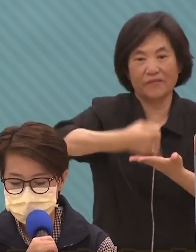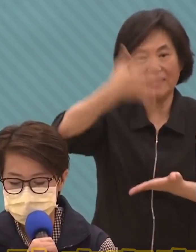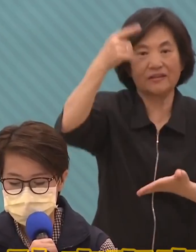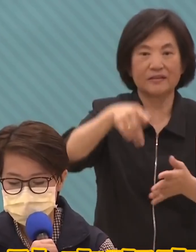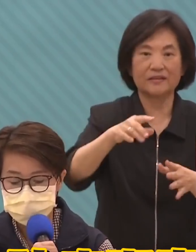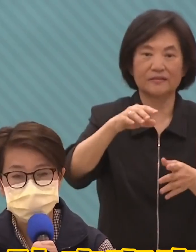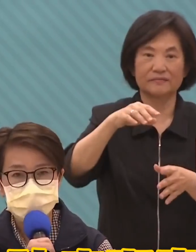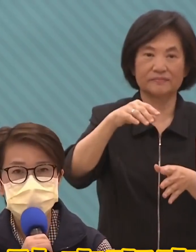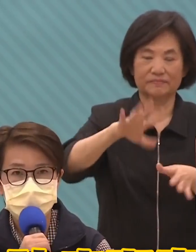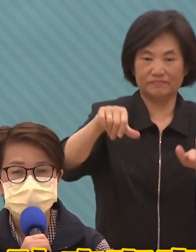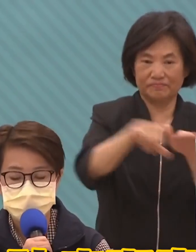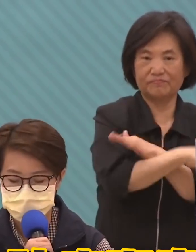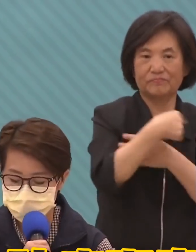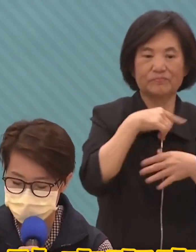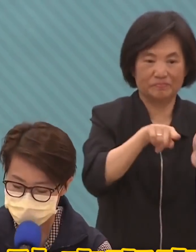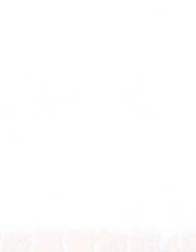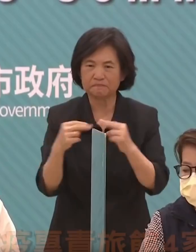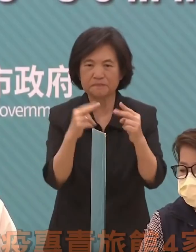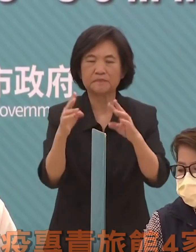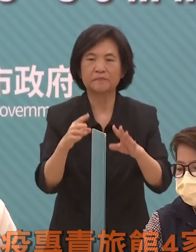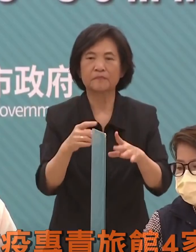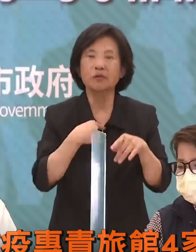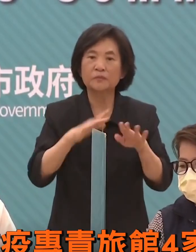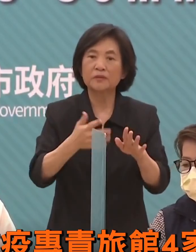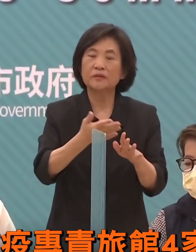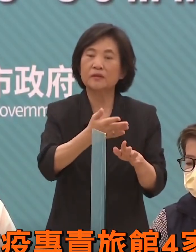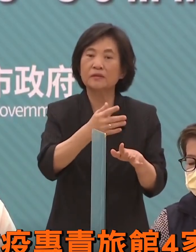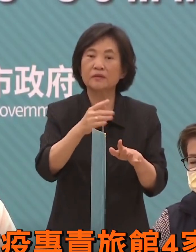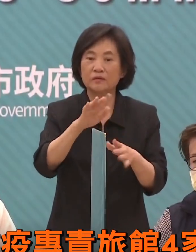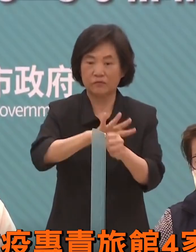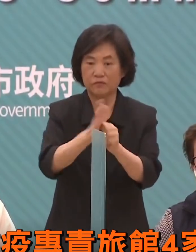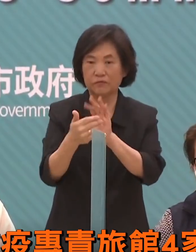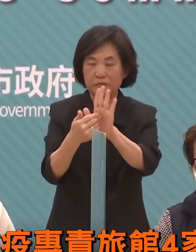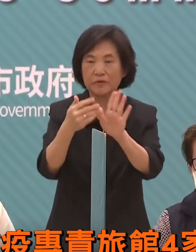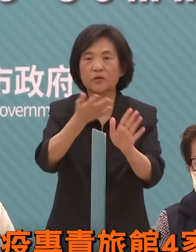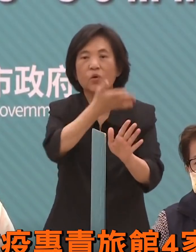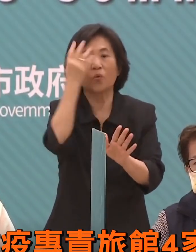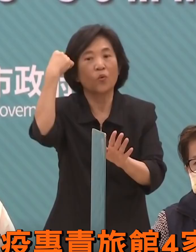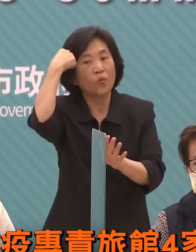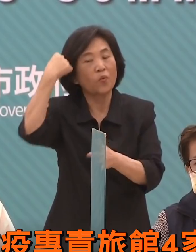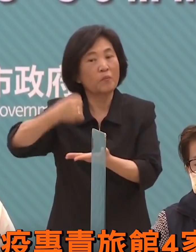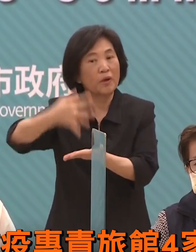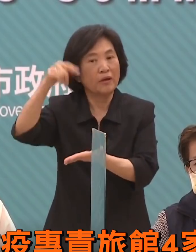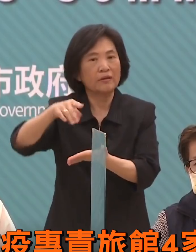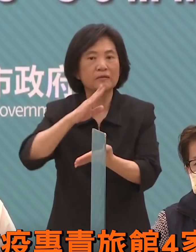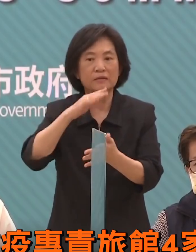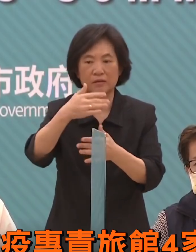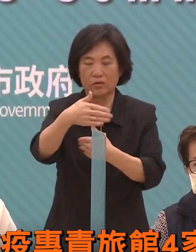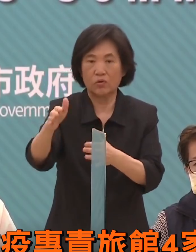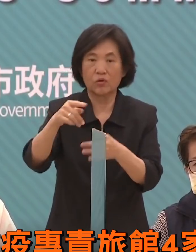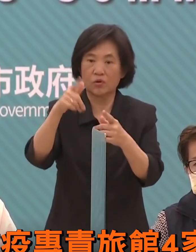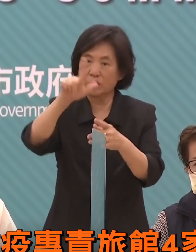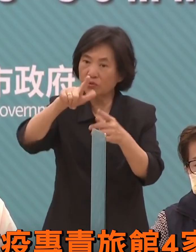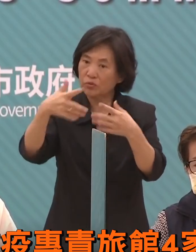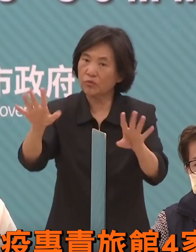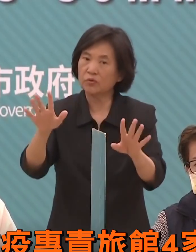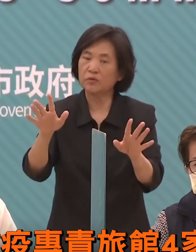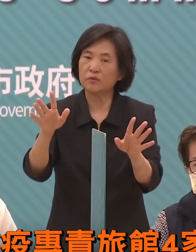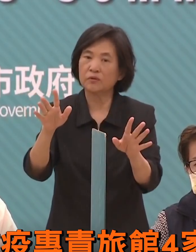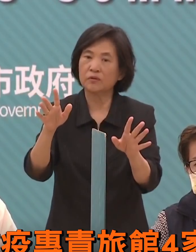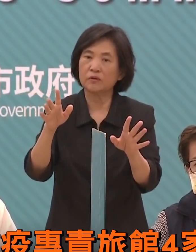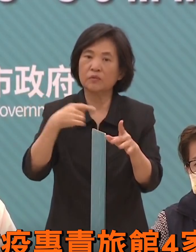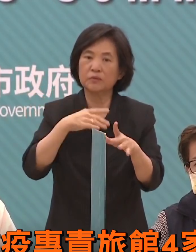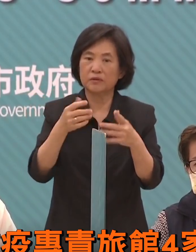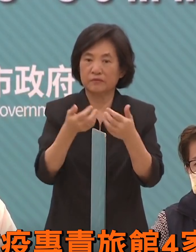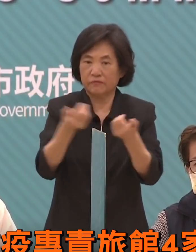起成为台北市的防疫专责旅馆。 防疫旅馆你知道哦，虽然有6800多间哦，我们现在给它分成